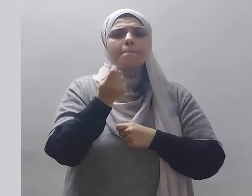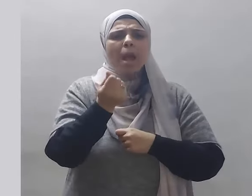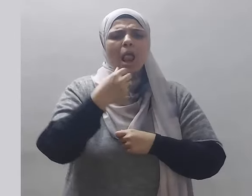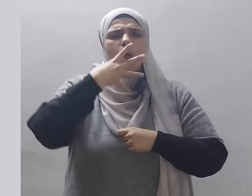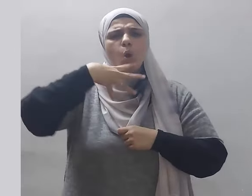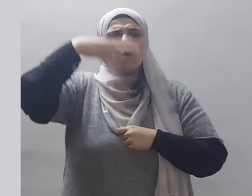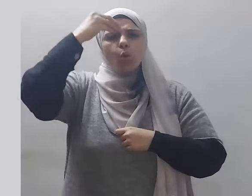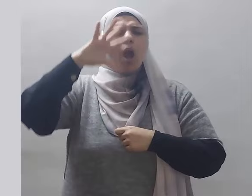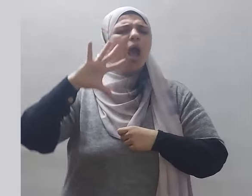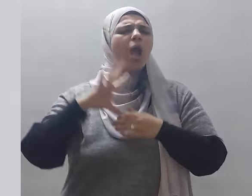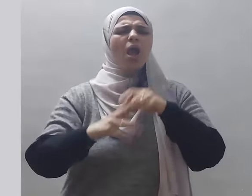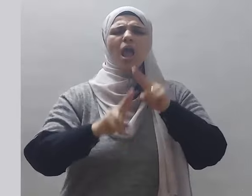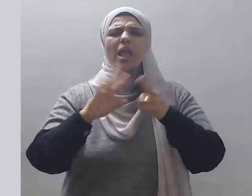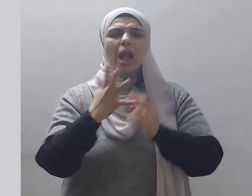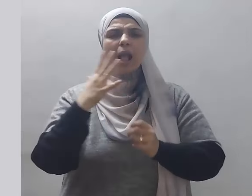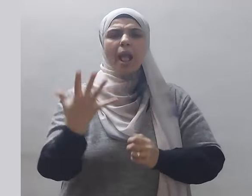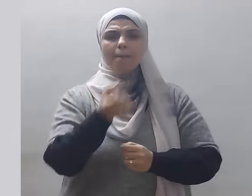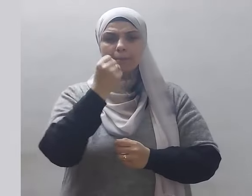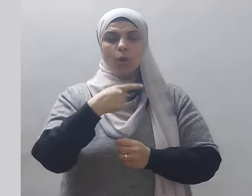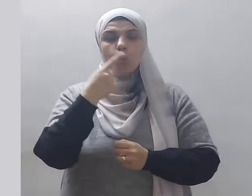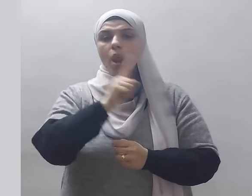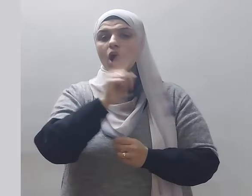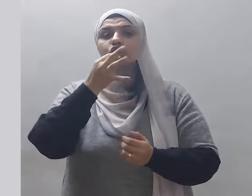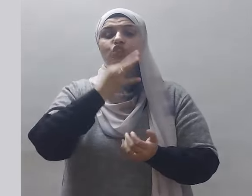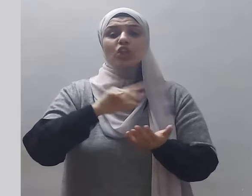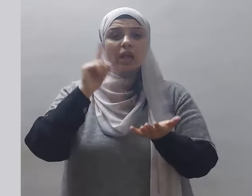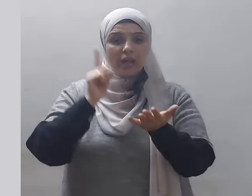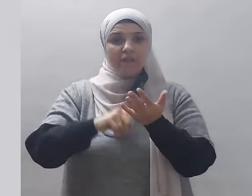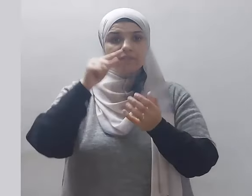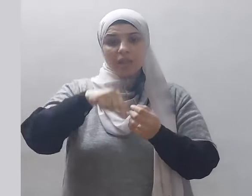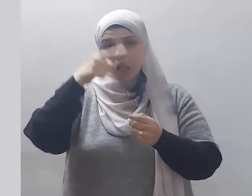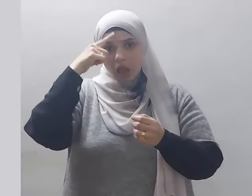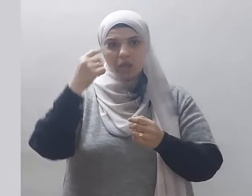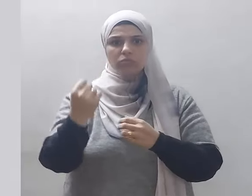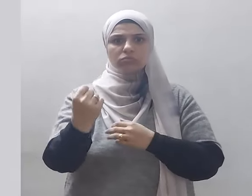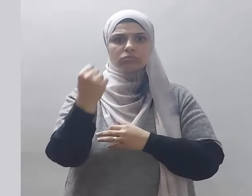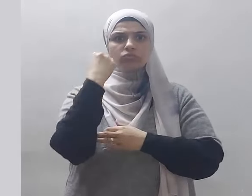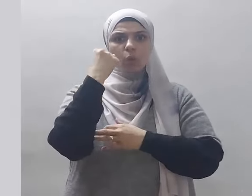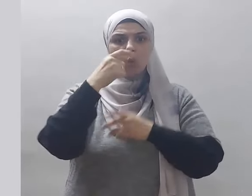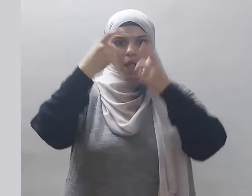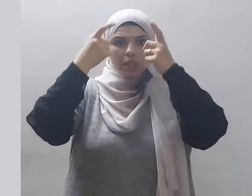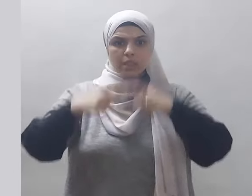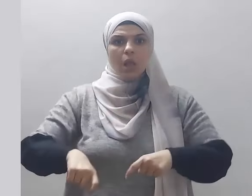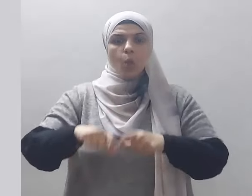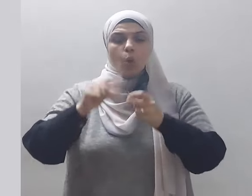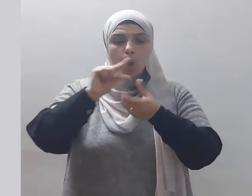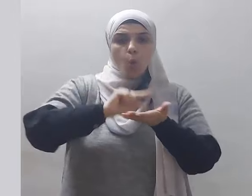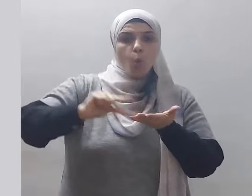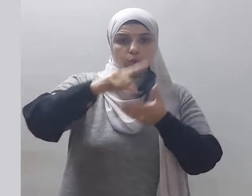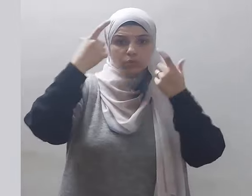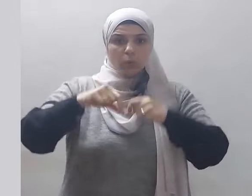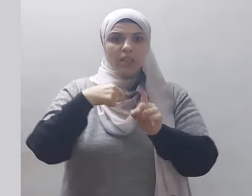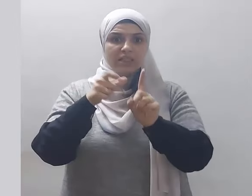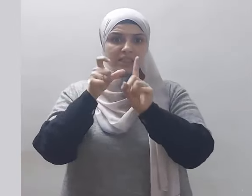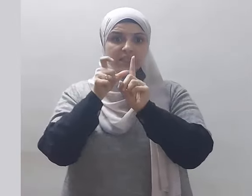يملكون ومما لا شك فيه ان تقويه شوكه الدوله الوطنيه والدفاع عنها واجب شرعي